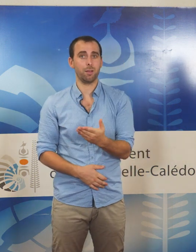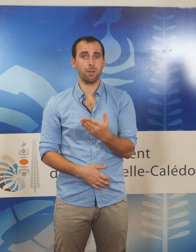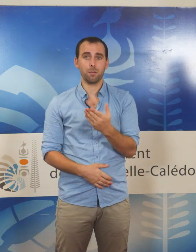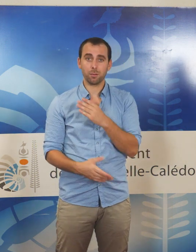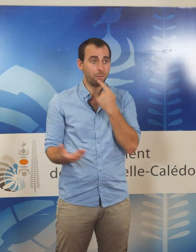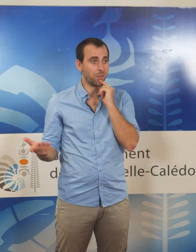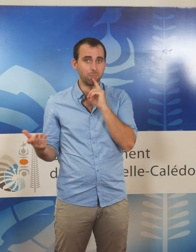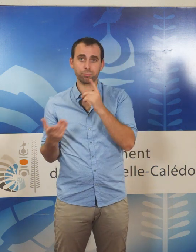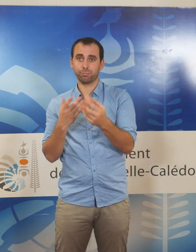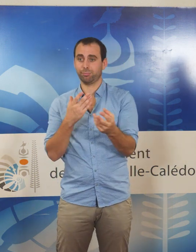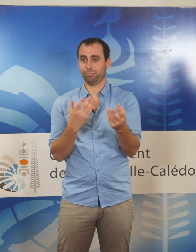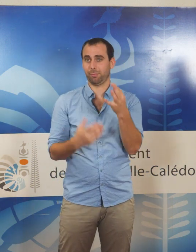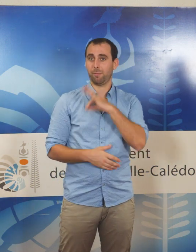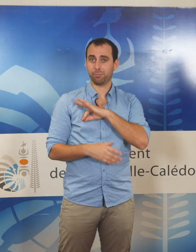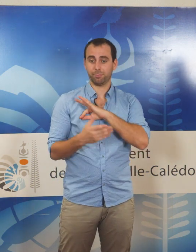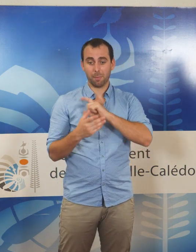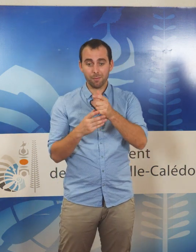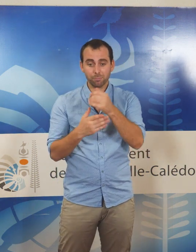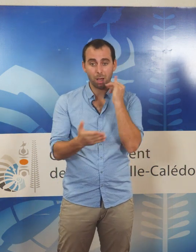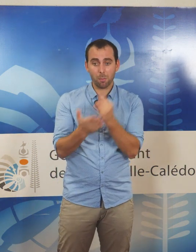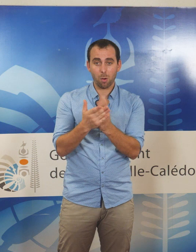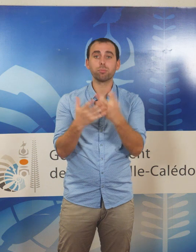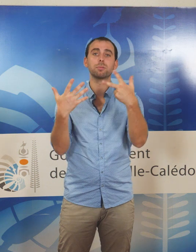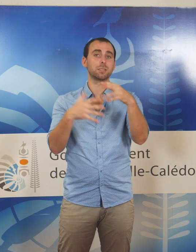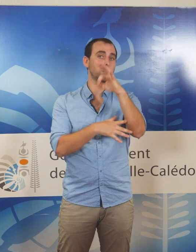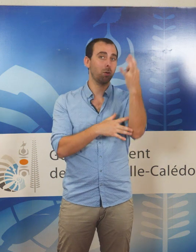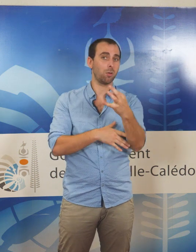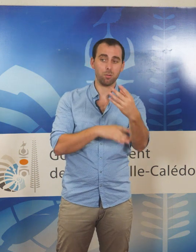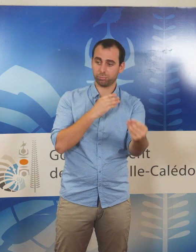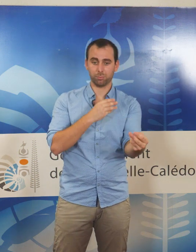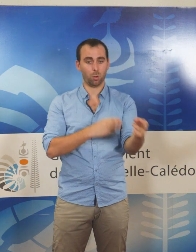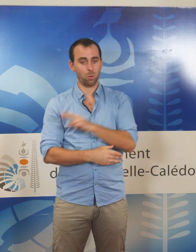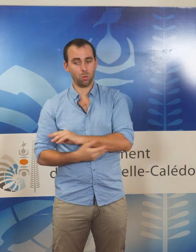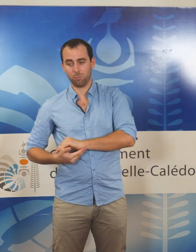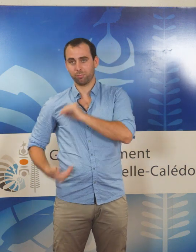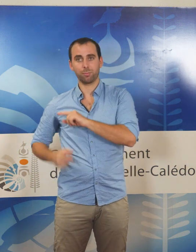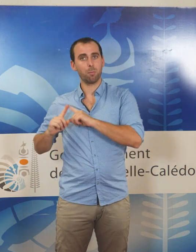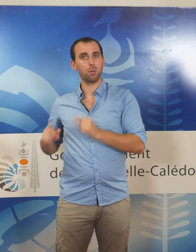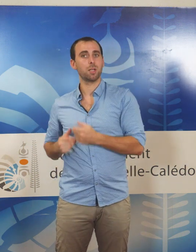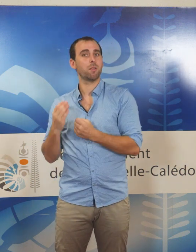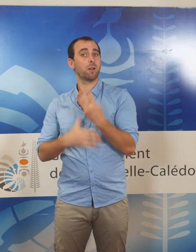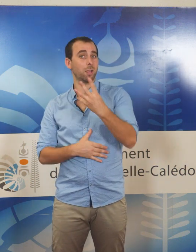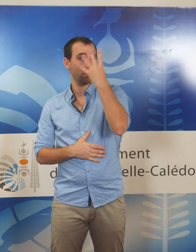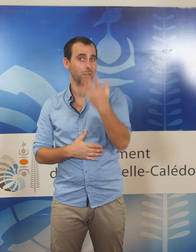les fonds de la Nouvelle-Calédonie. C'est 18% qui sont versés